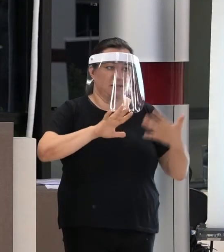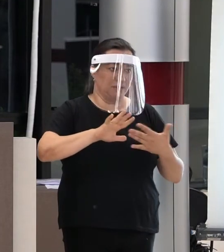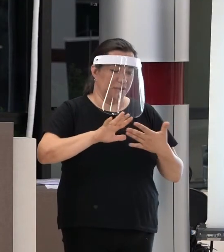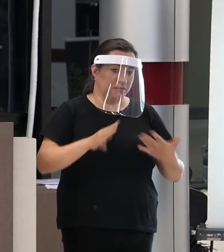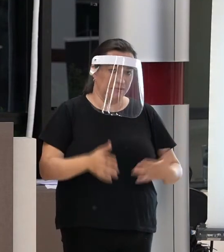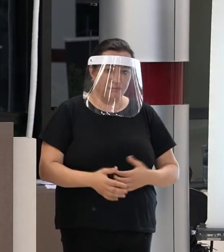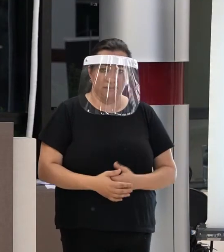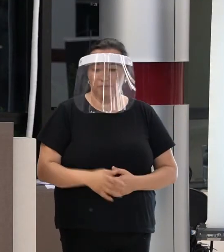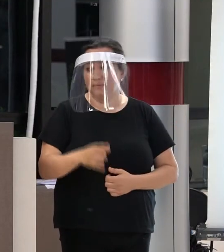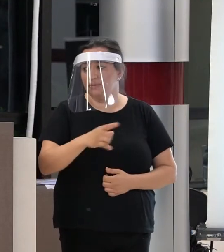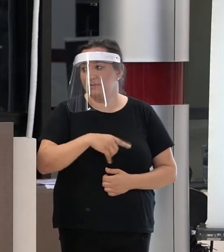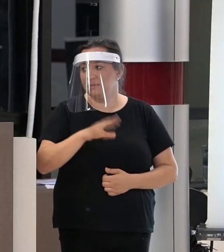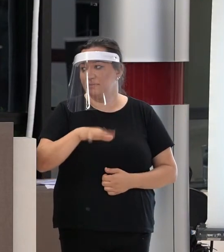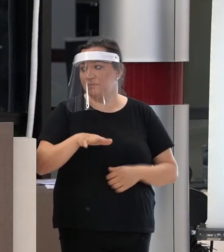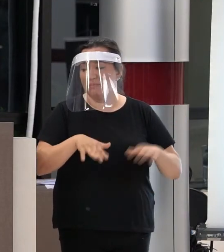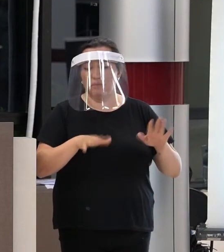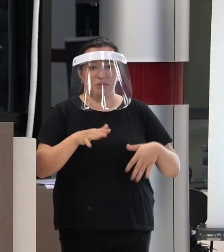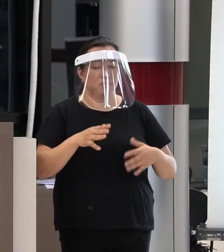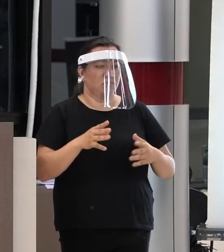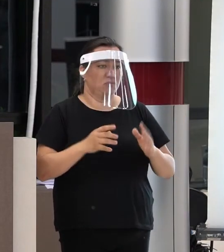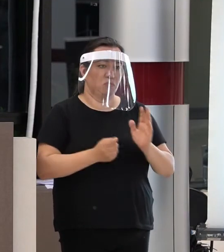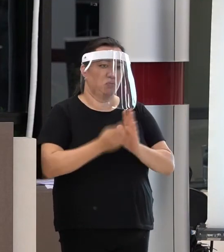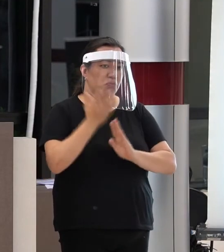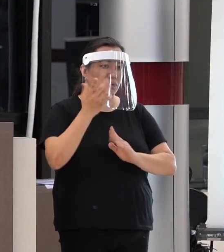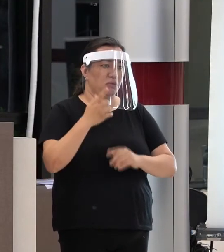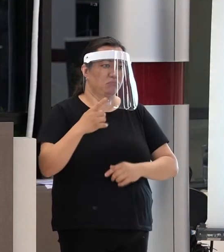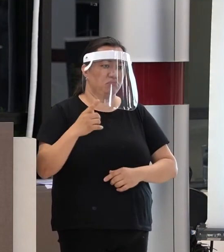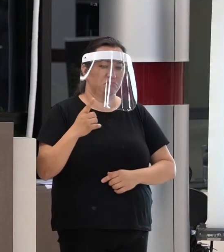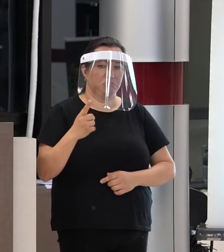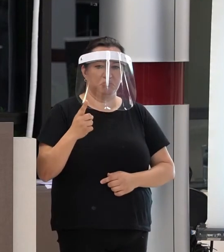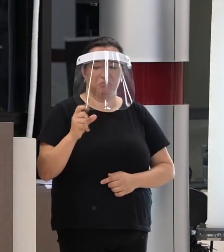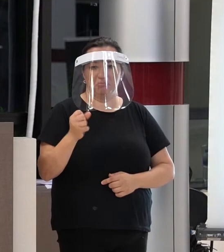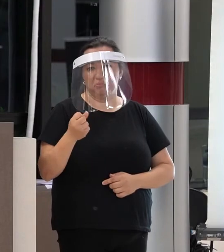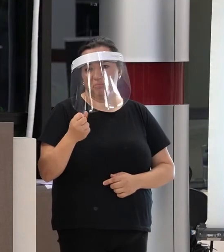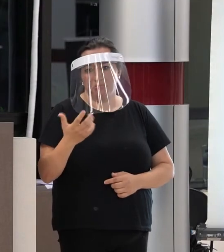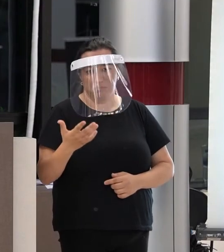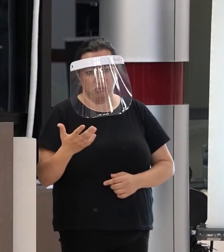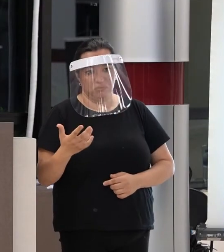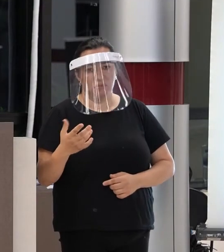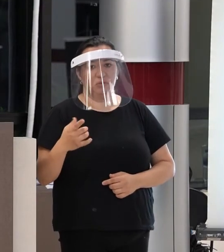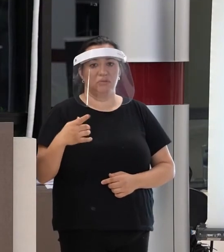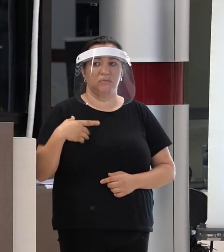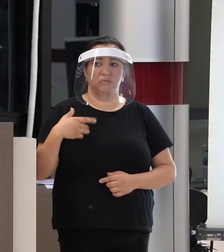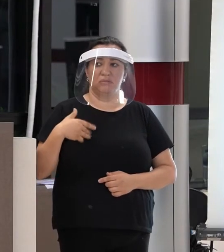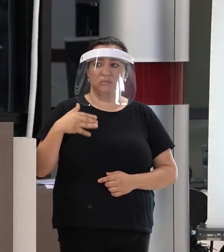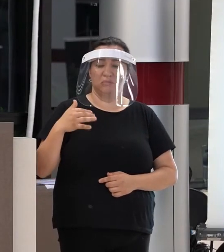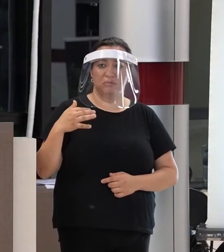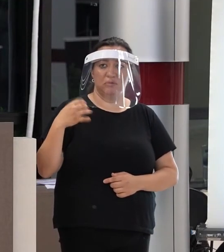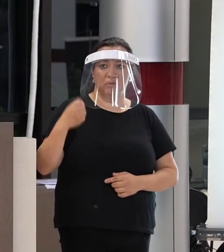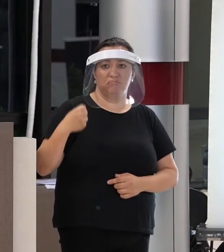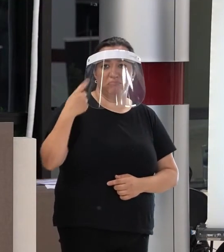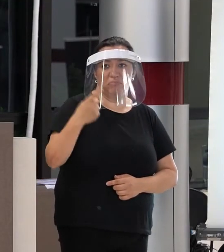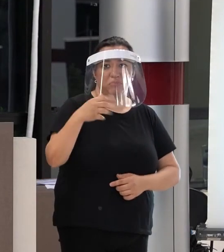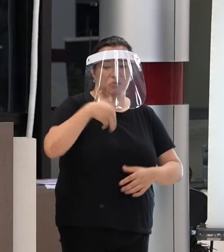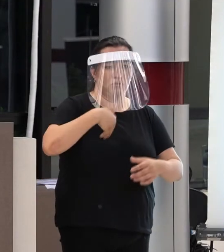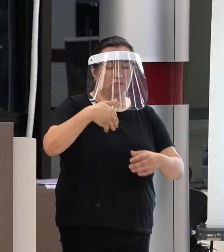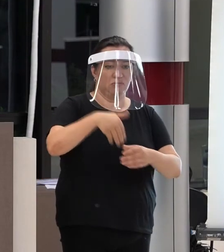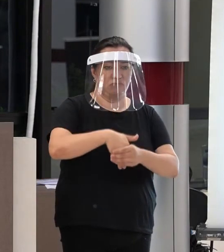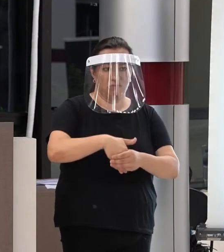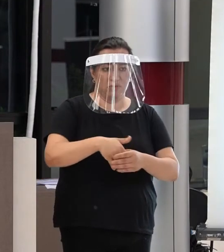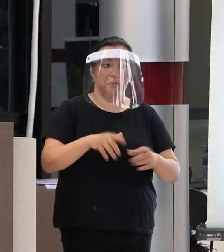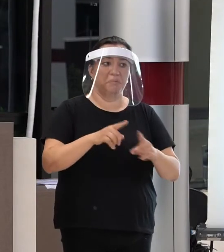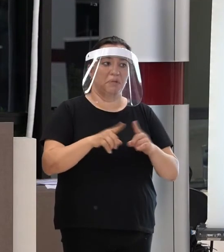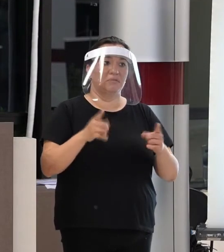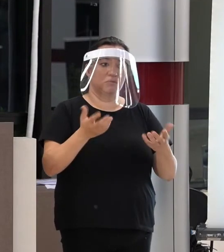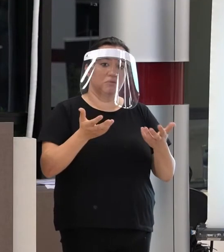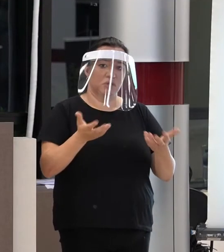temos, mais atuando, 18, né? Teremos eleições no ano que vem, e parece que